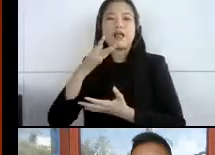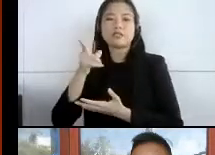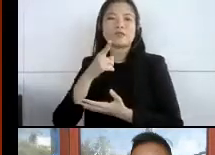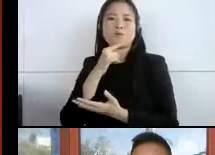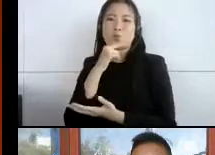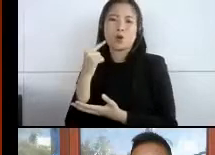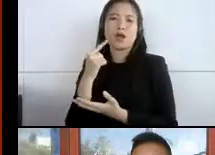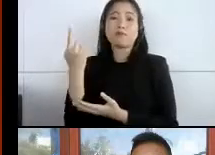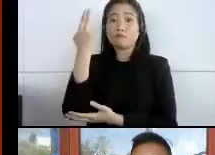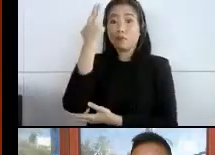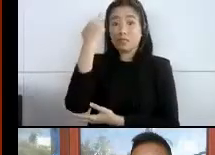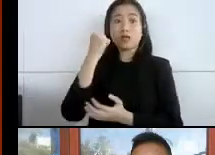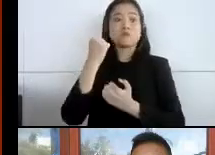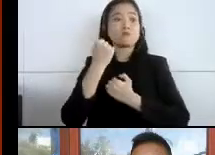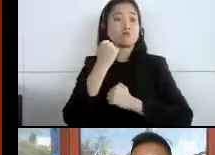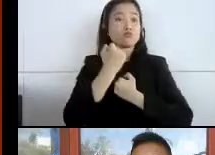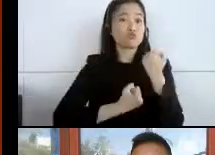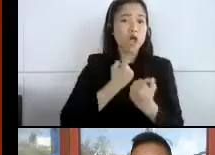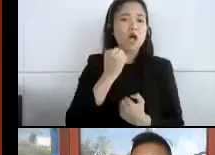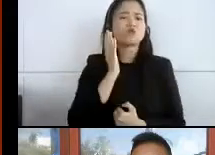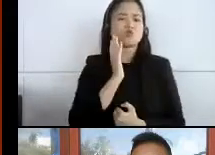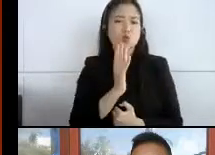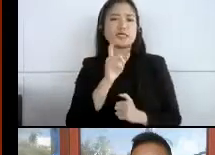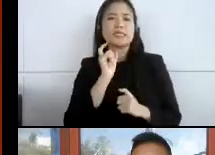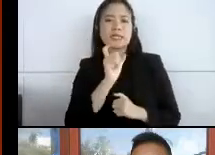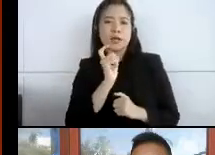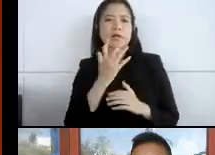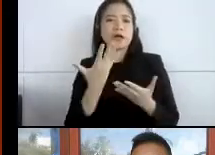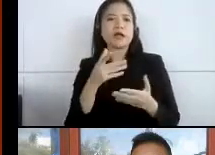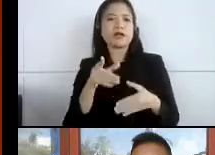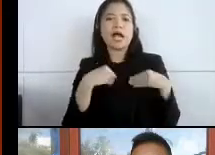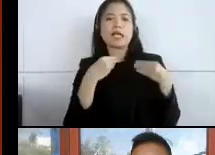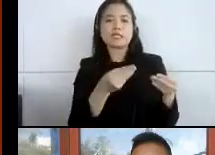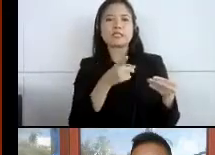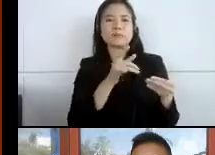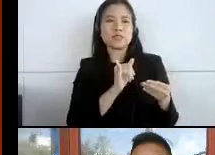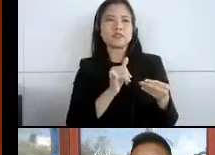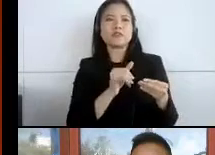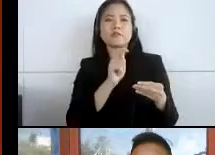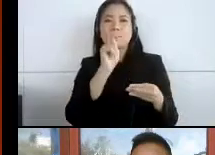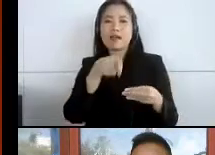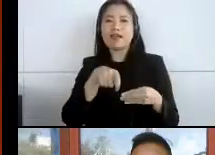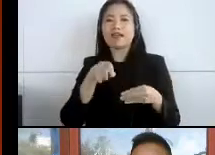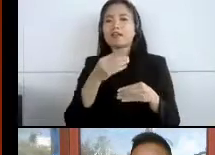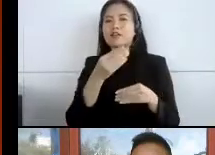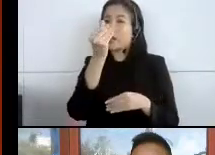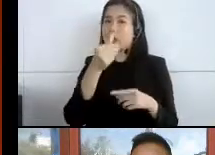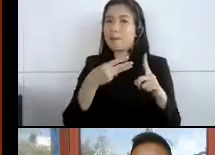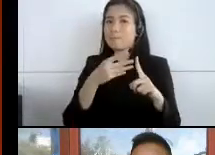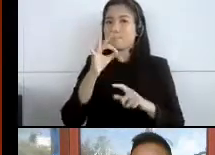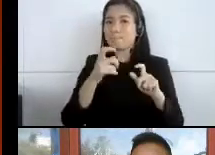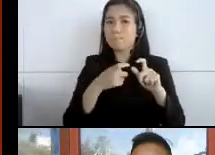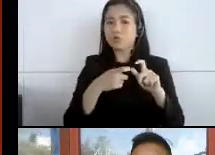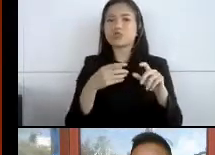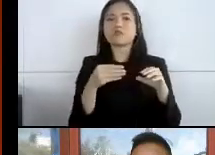mengatasi permasalahan ini, salah satunya dengan memberikan fleksibilitas terhadap penggunaan dana BOS, sehingga dana tersebut dapat digunakan untuk